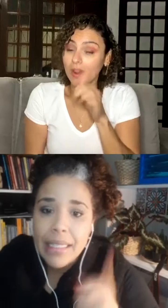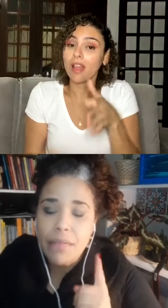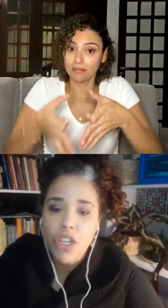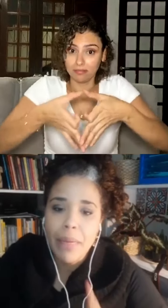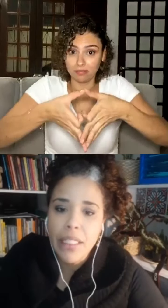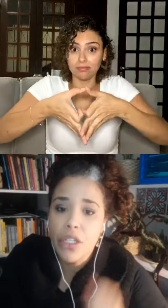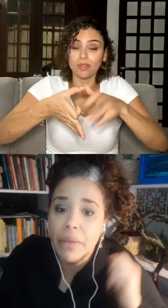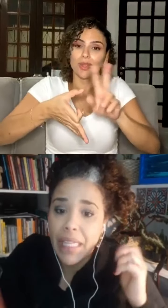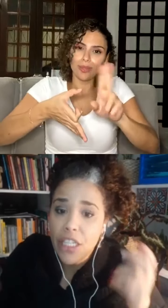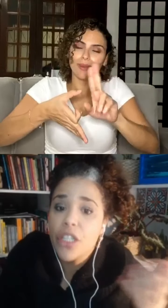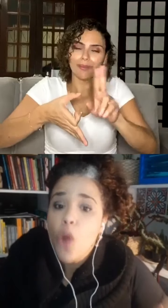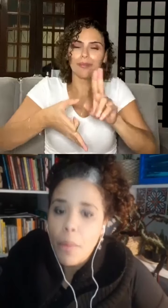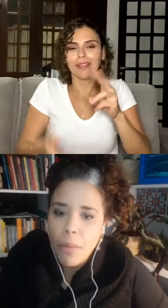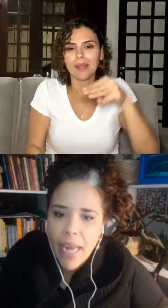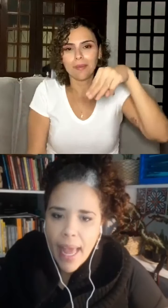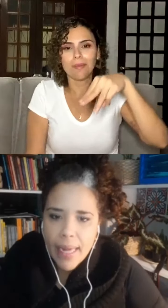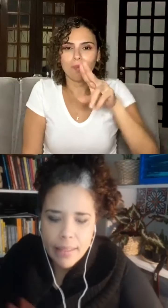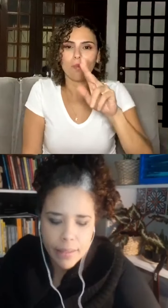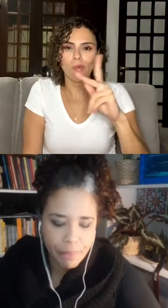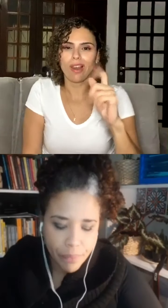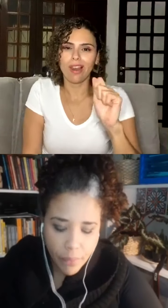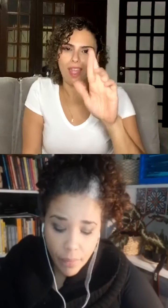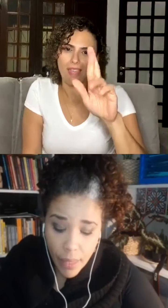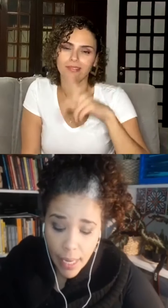são entendidas como mulheres.